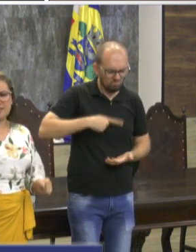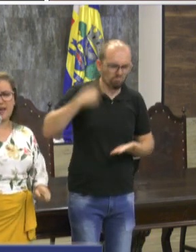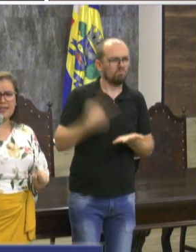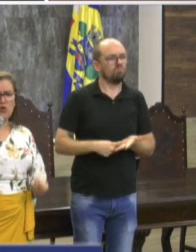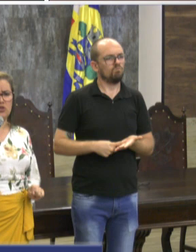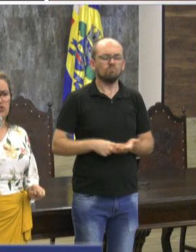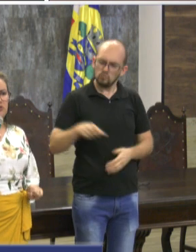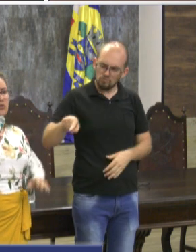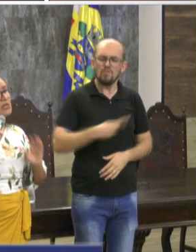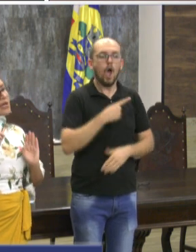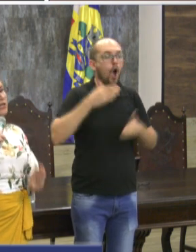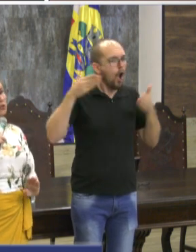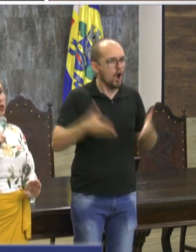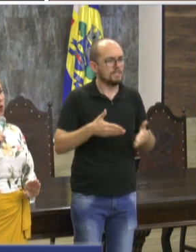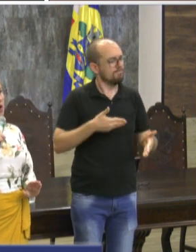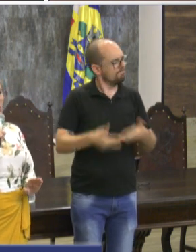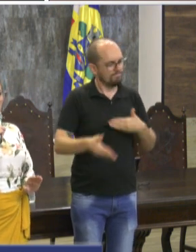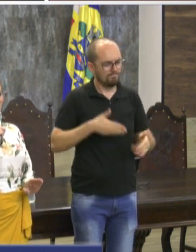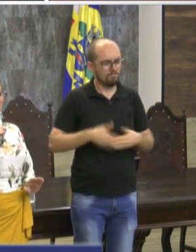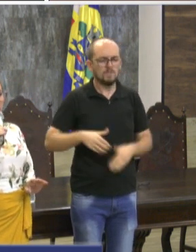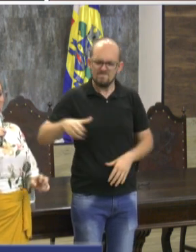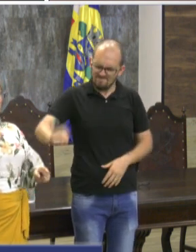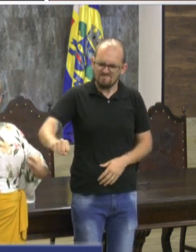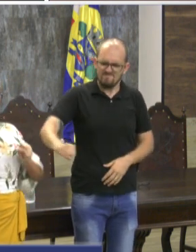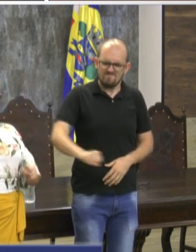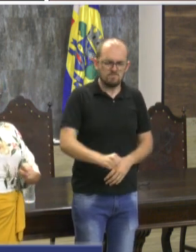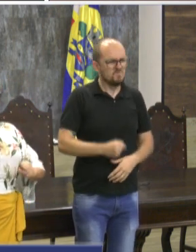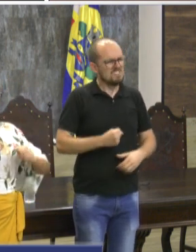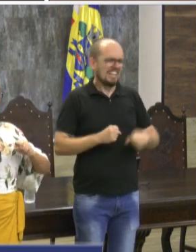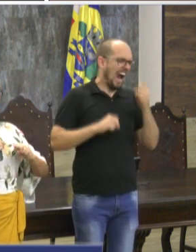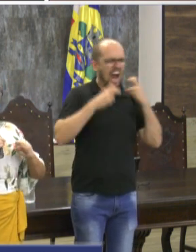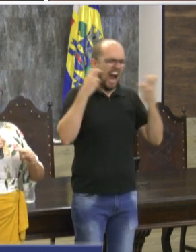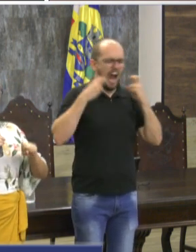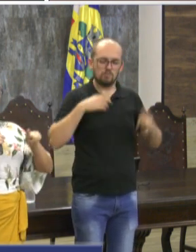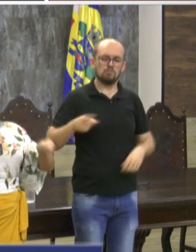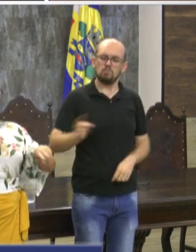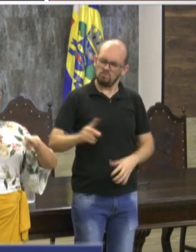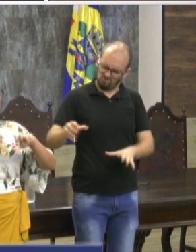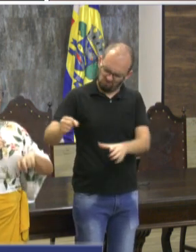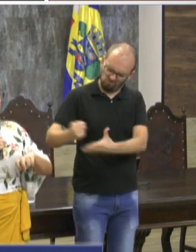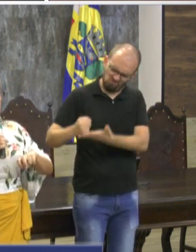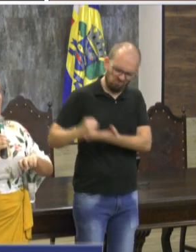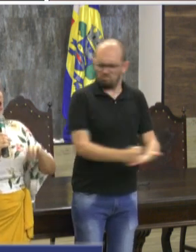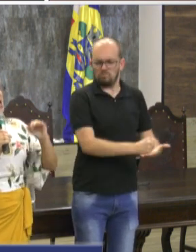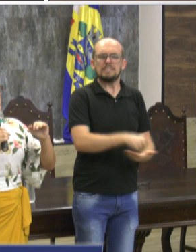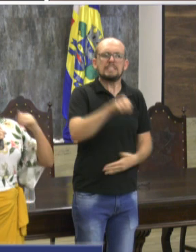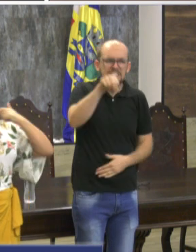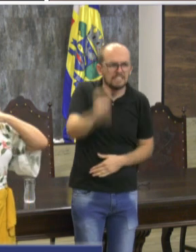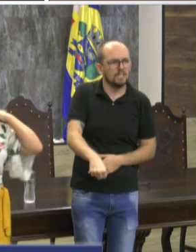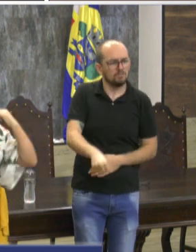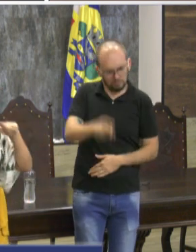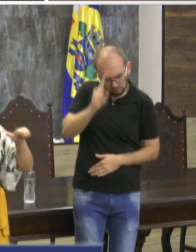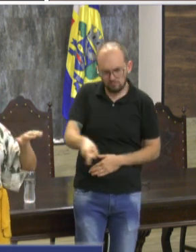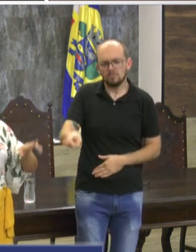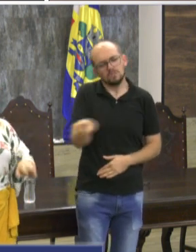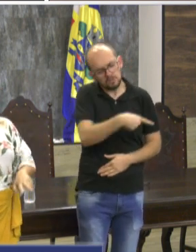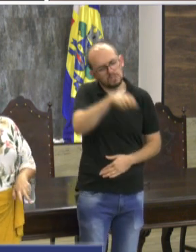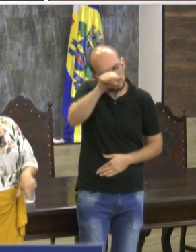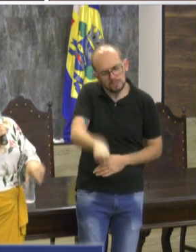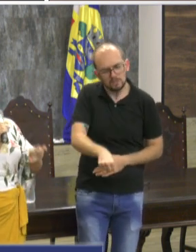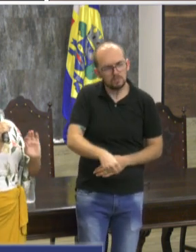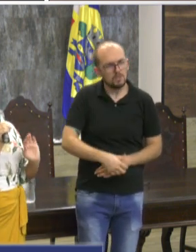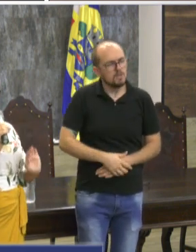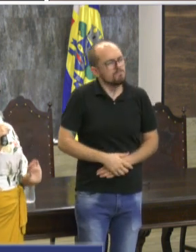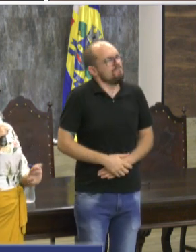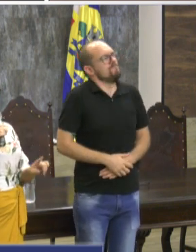entrar na sala hoje. E ele entrou, muito bravo, mas a gente sinalizou firme com ele, você vai entrar. E aí fizemos, você vai